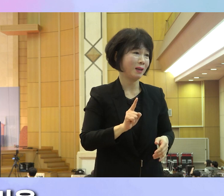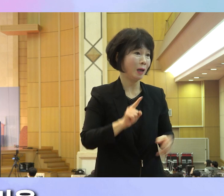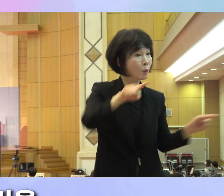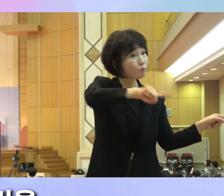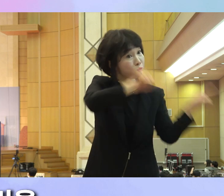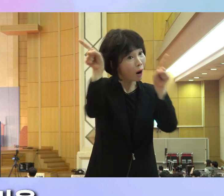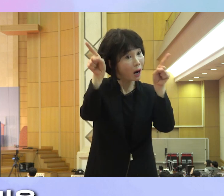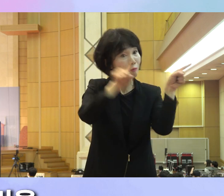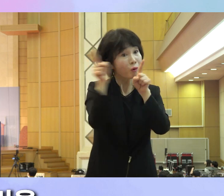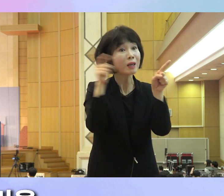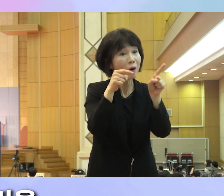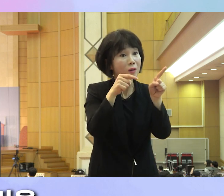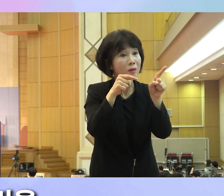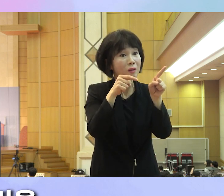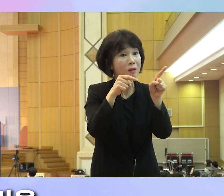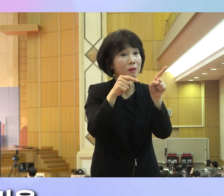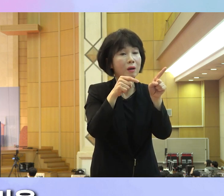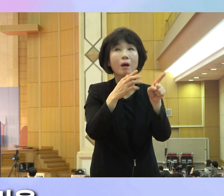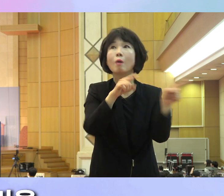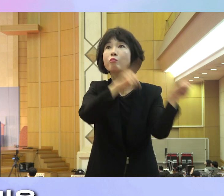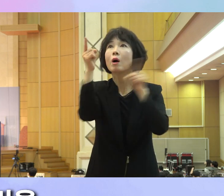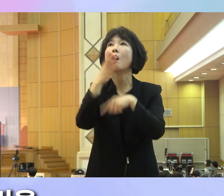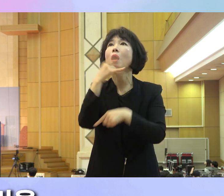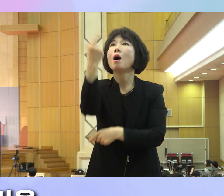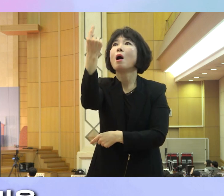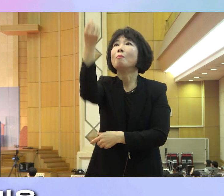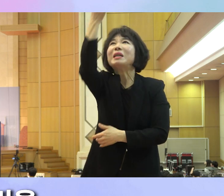부활이라고 하는 것을 인정했지요.